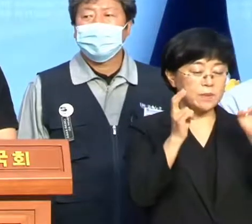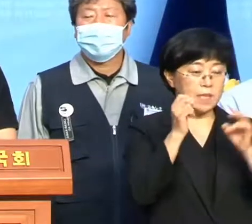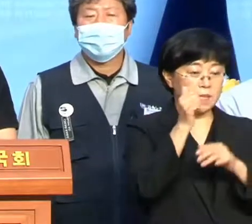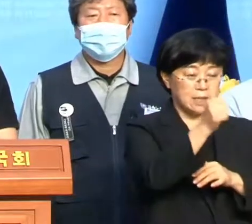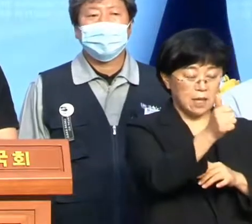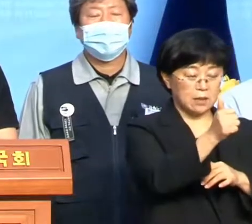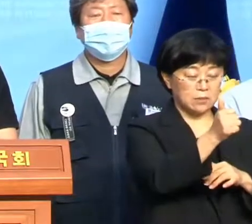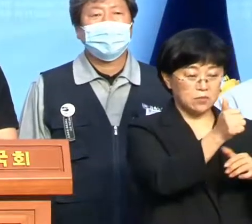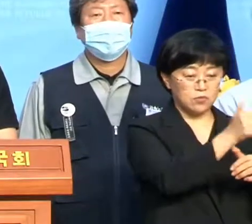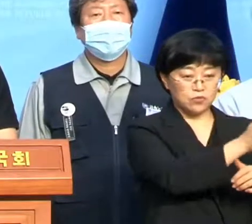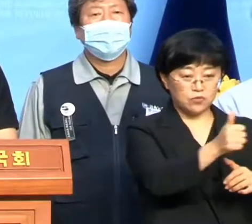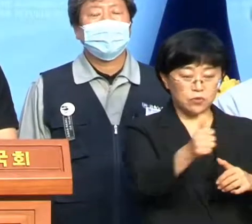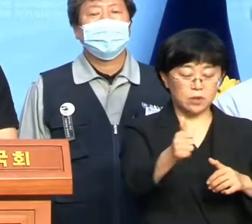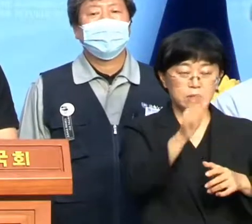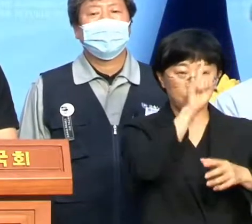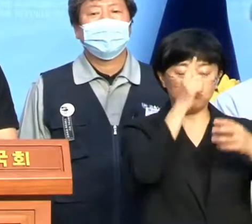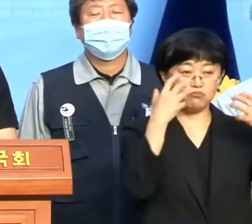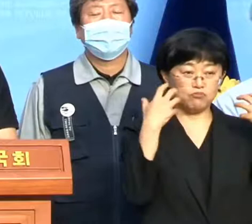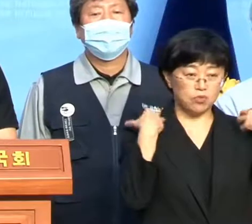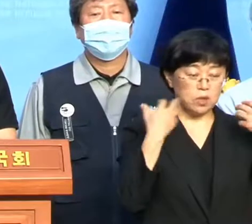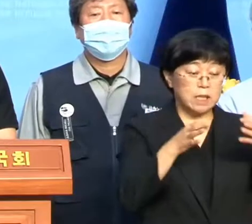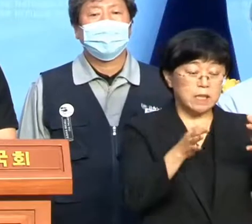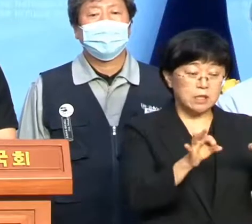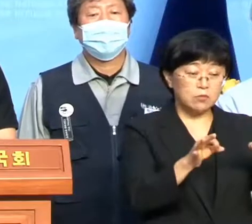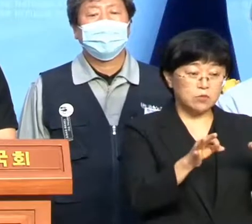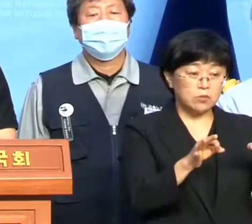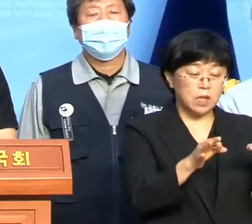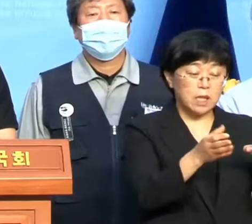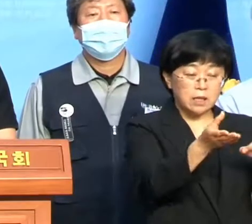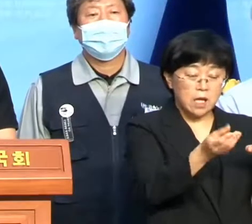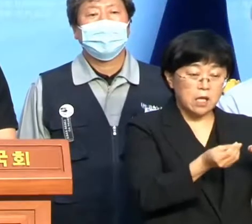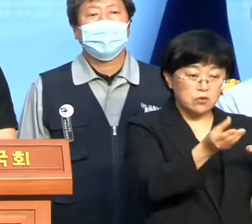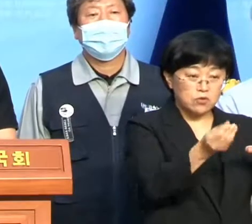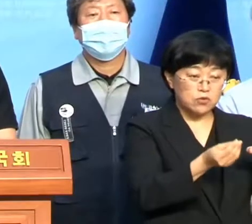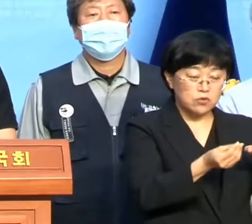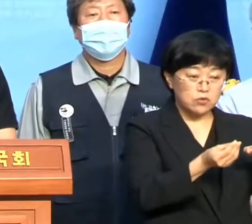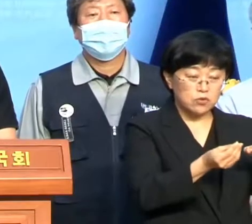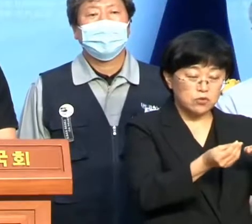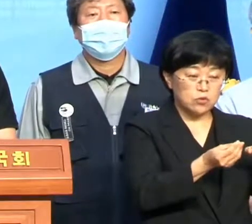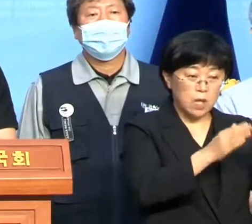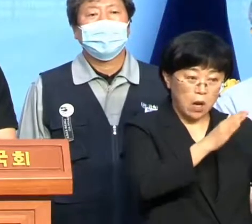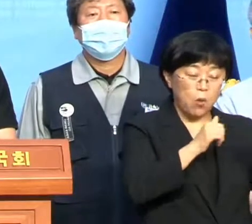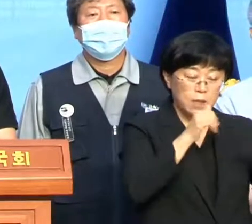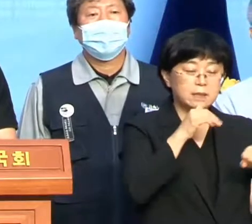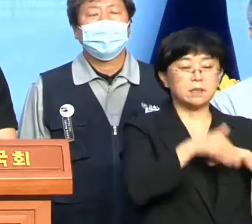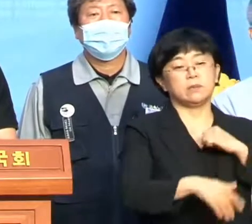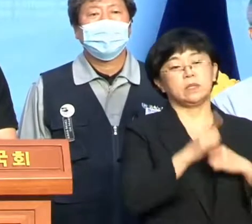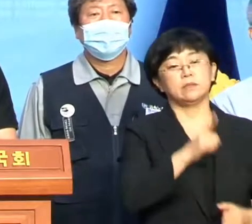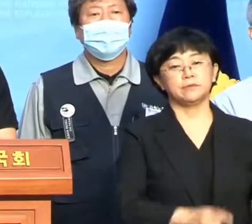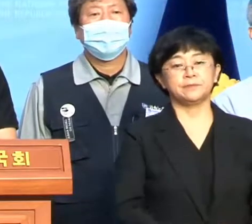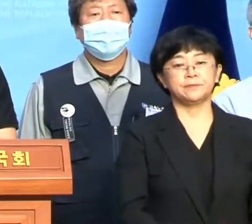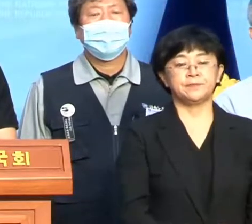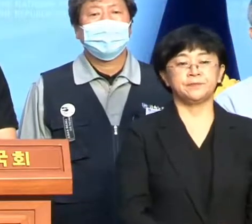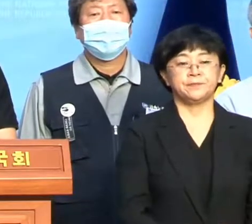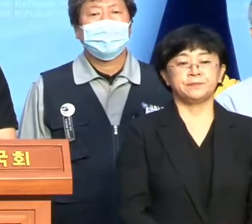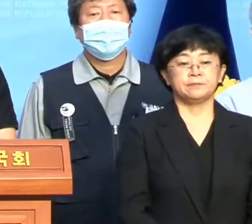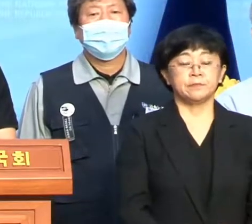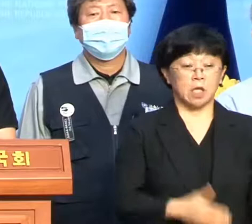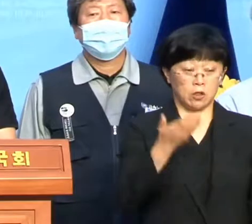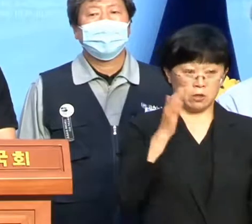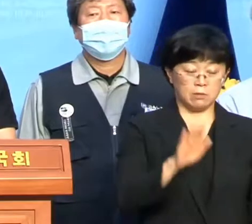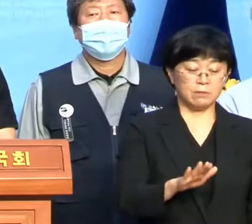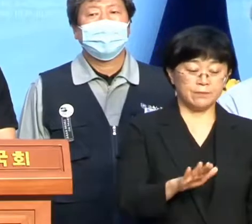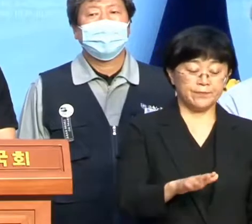한테는 정부나 금융권 의 대출금 받아 오게 하는 방식이었다 그러나